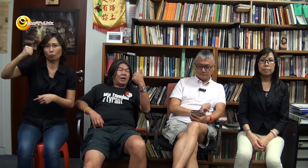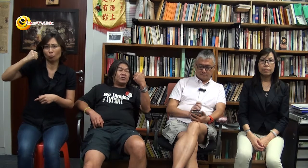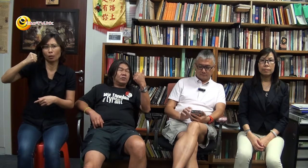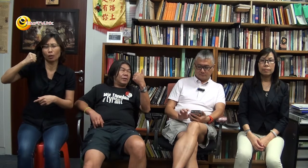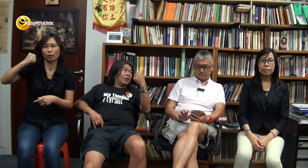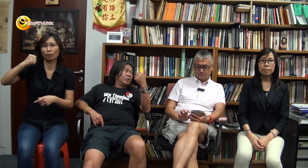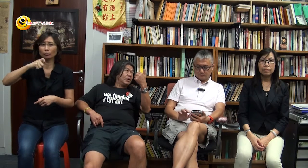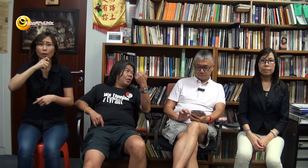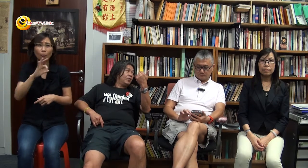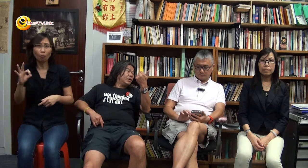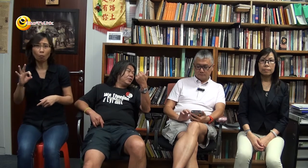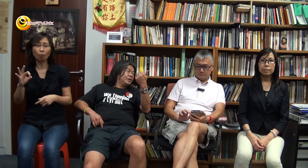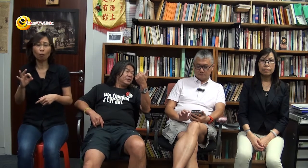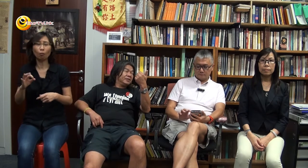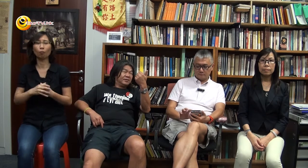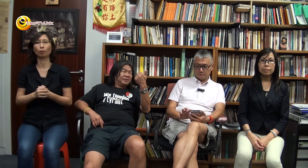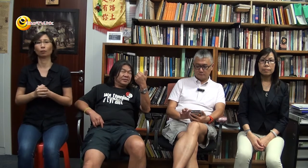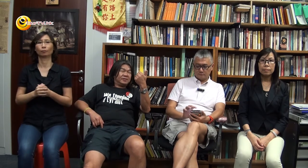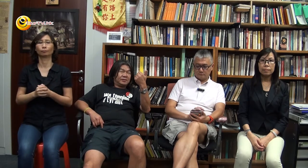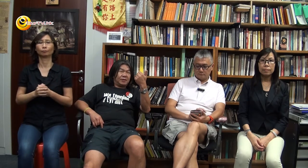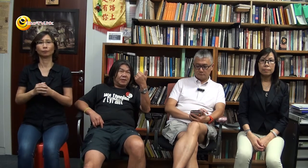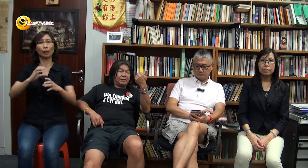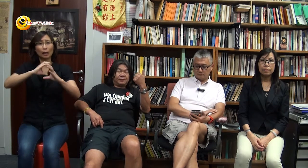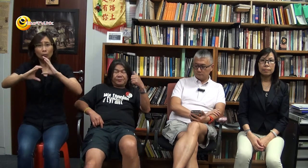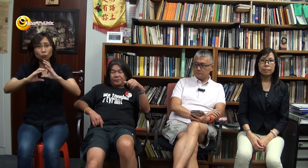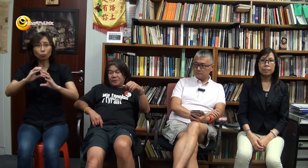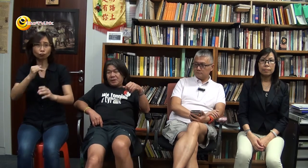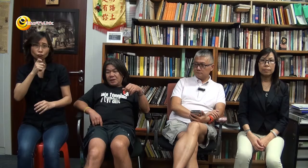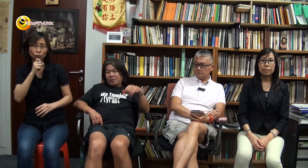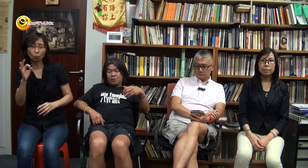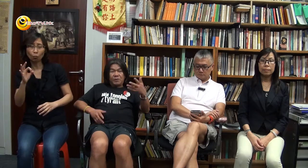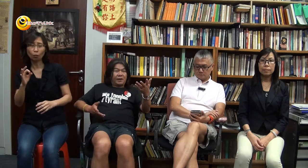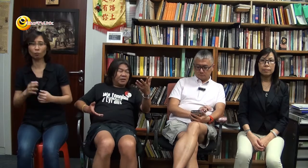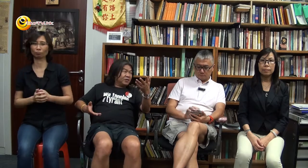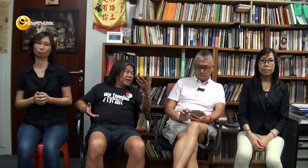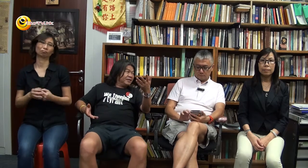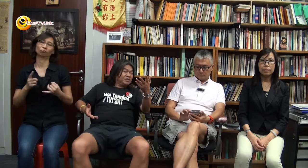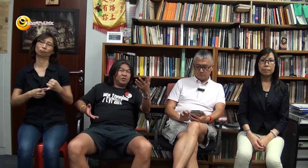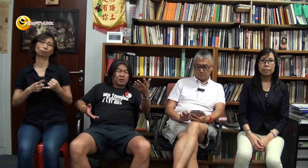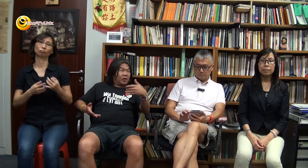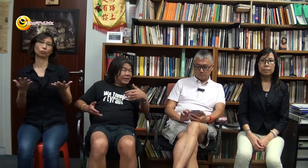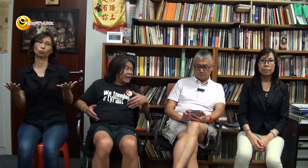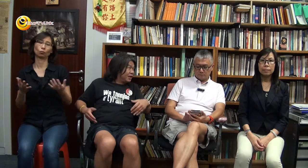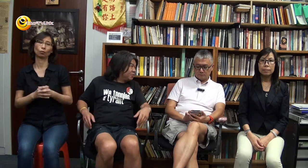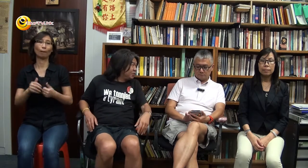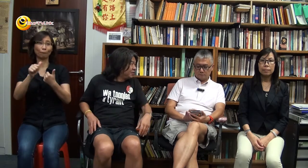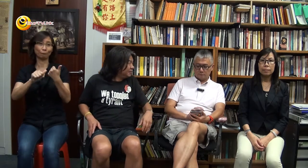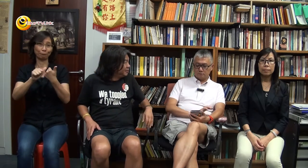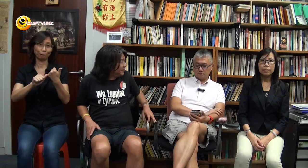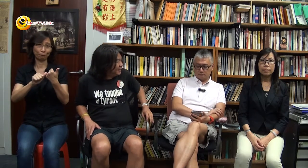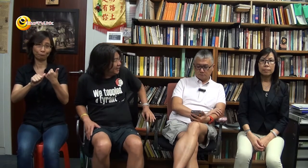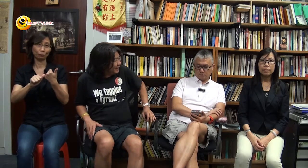做一個斡旋和溝通都沒有呢，很明顯，是不是？那他做什麼的呢，到底？副局長的職責就是